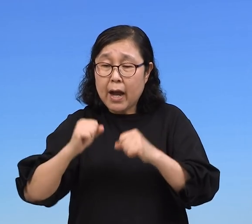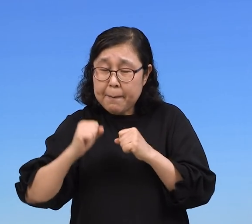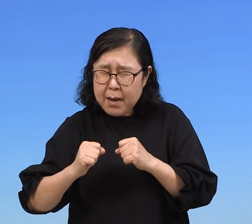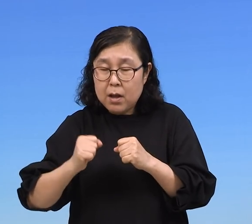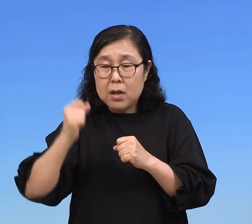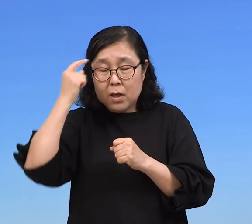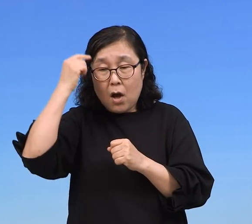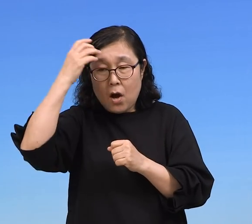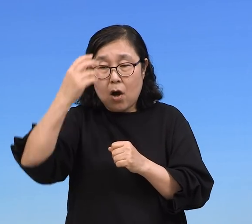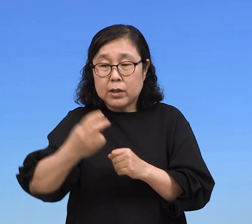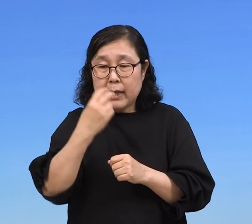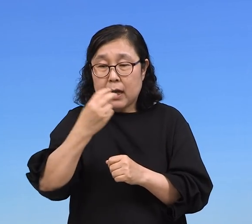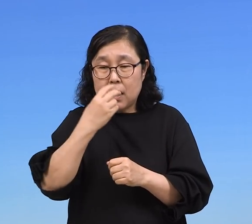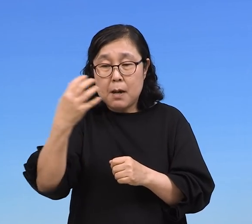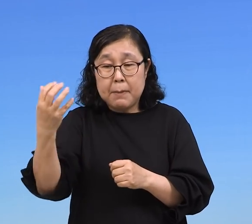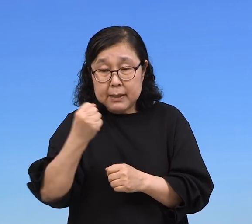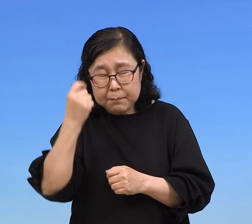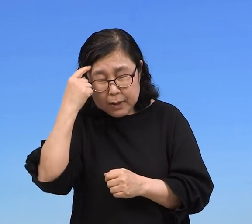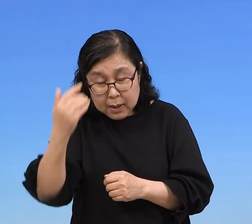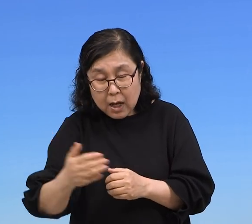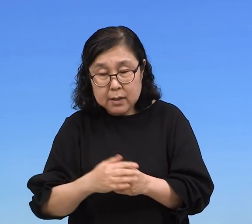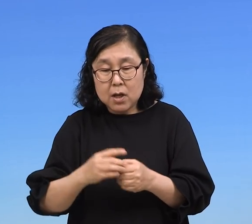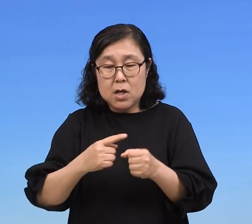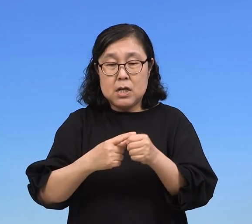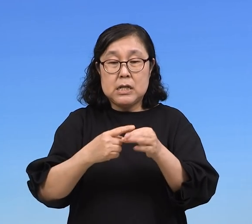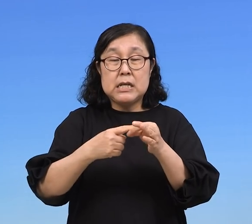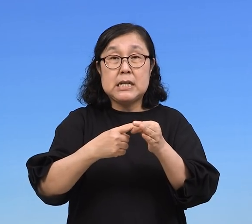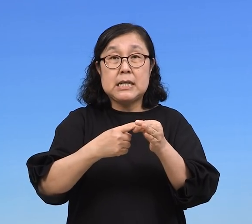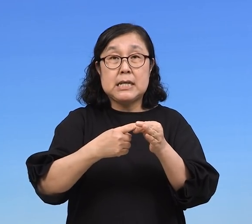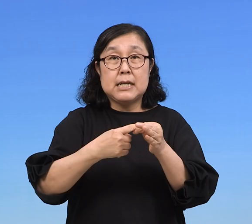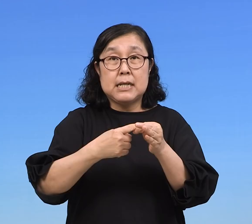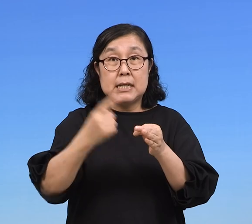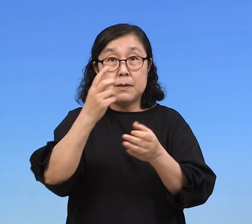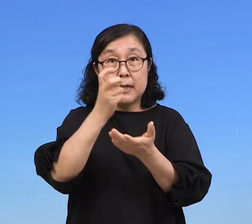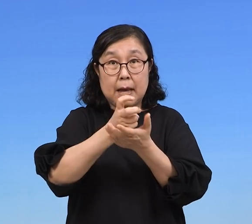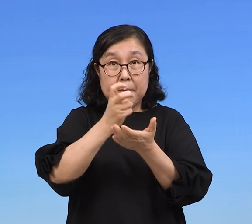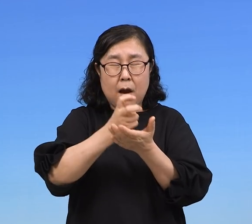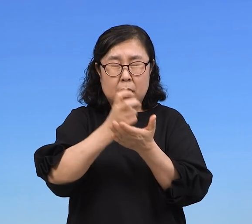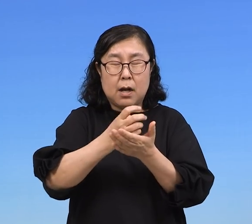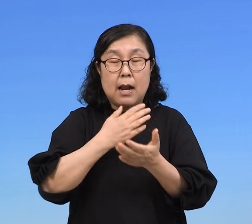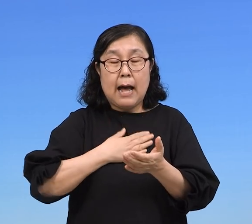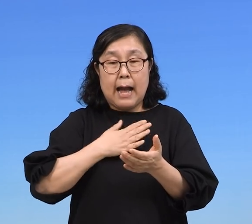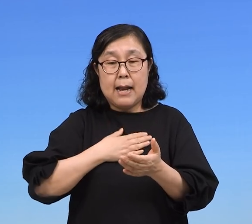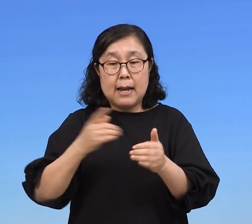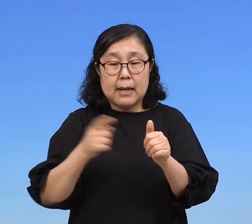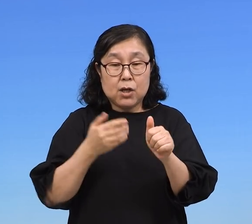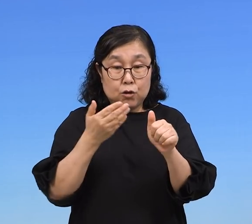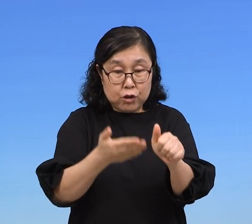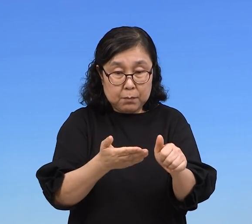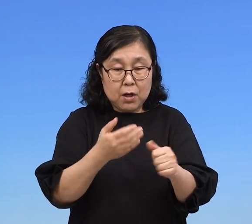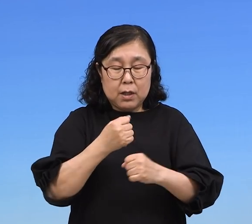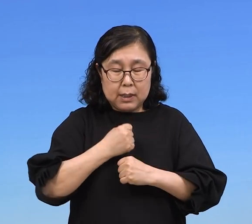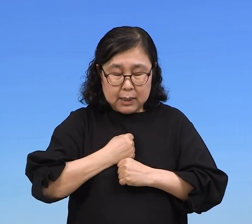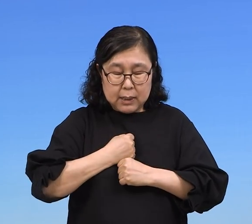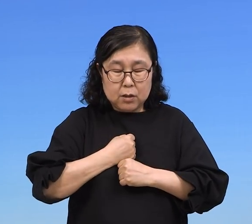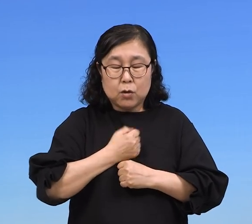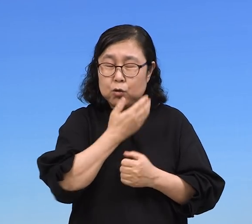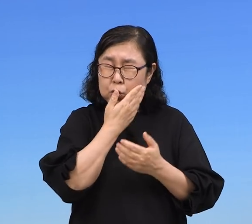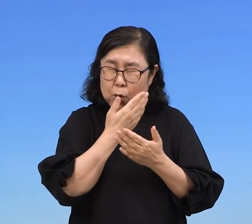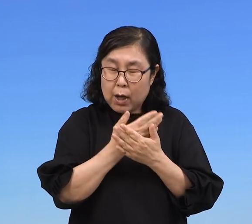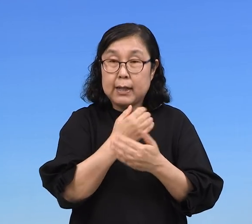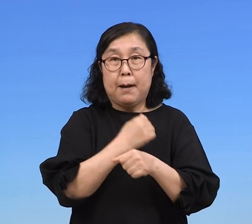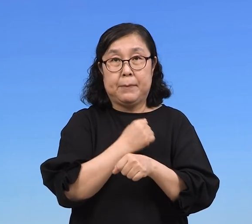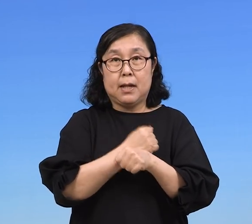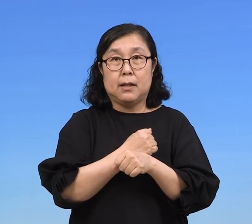해요. 그래서 예수님께서 살인하지 마라, 간음하지 마라, 도둑질하지 마라, 거짓 증언하지 마라, 이런 계명들을 잘 지키는 게